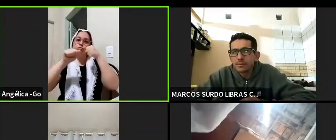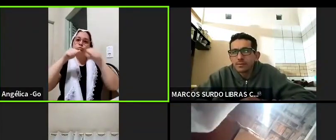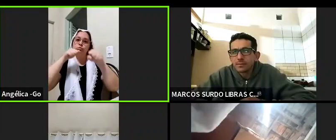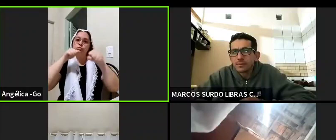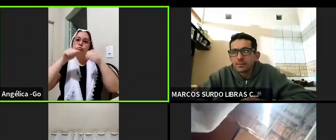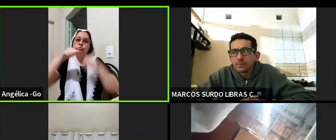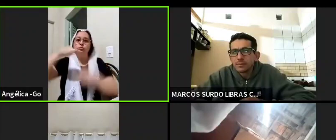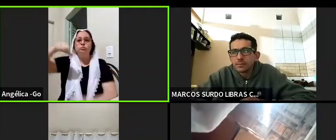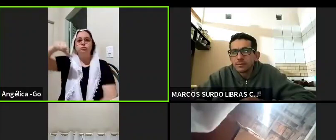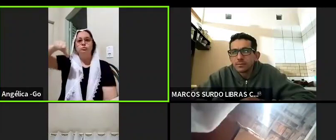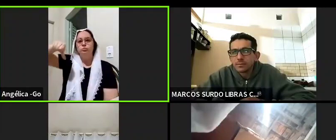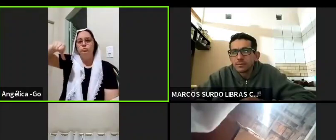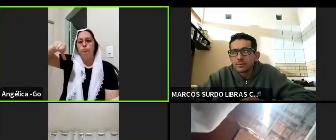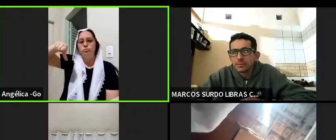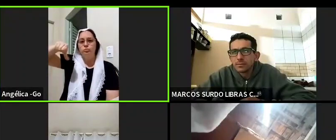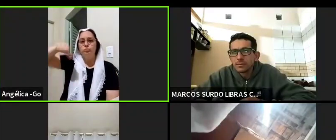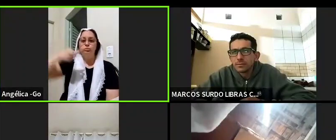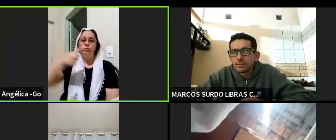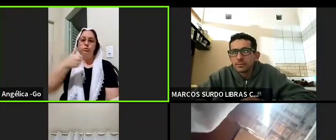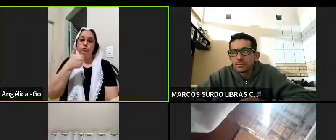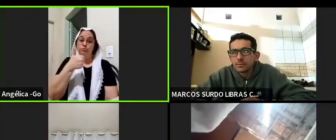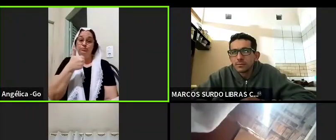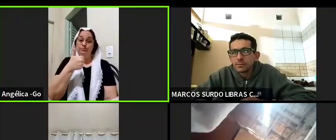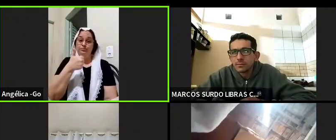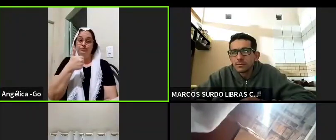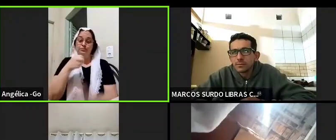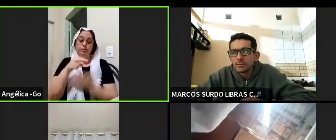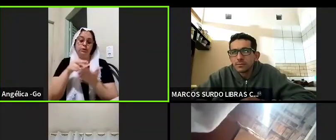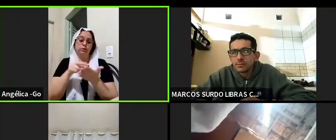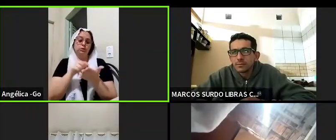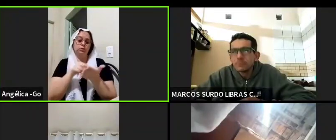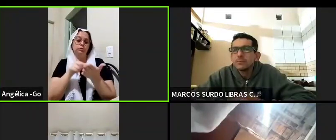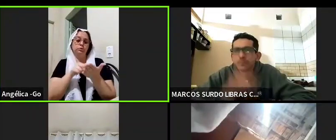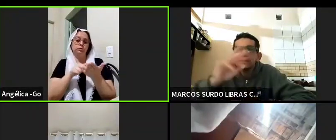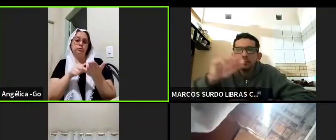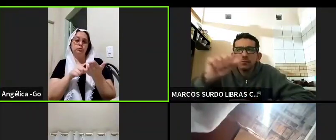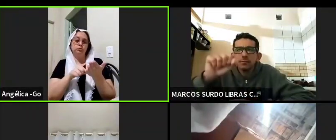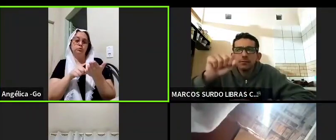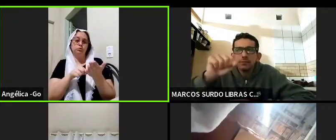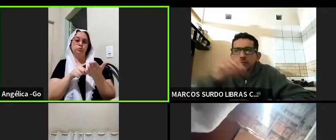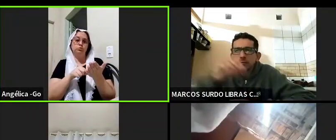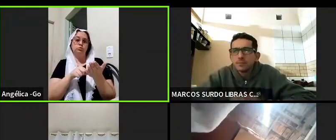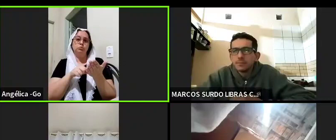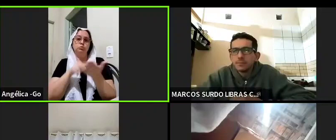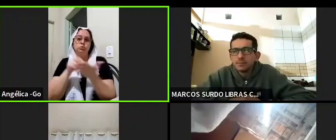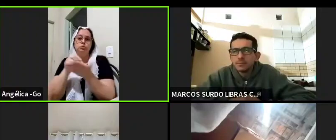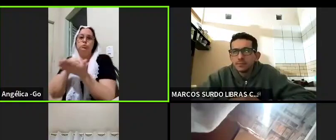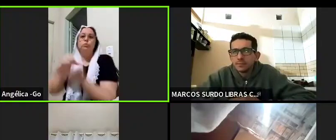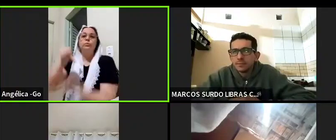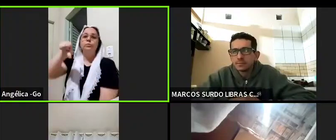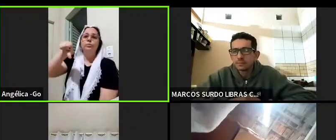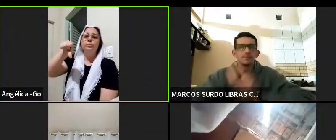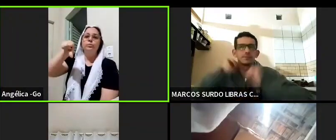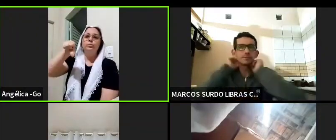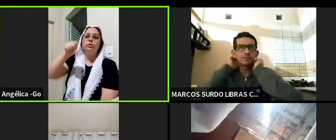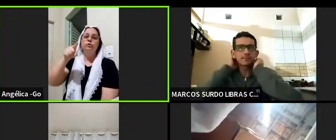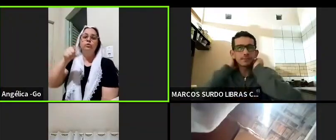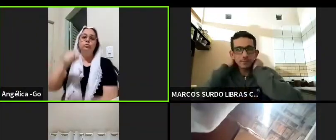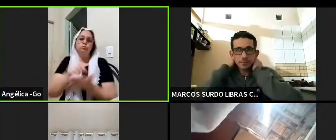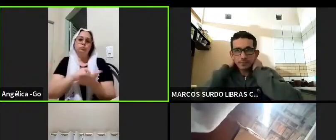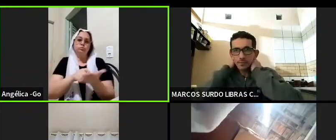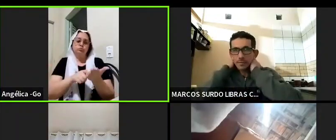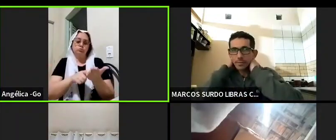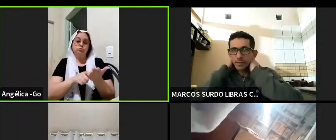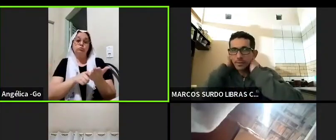Lá no Salmo 91, ele diz assim, aleluia, 1.000 cairão ao